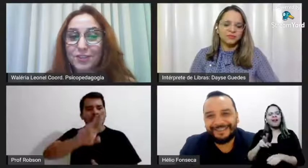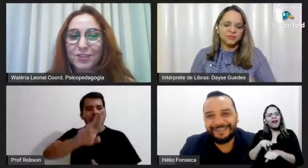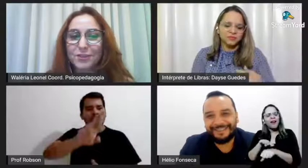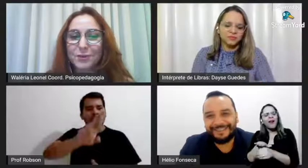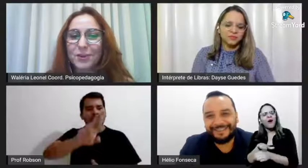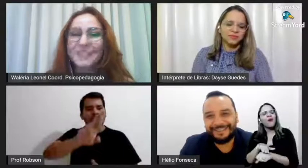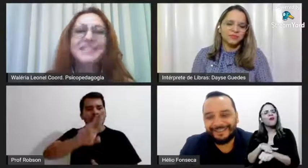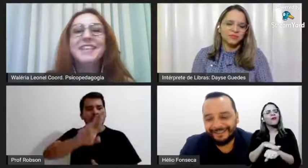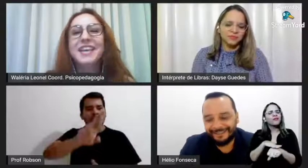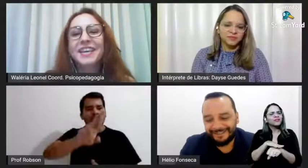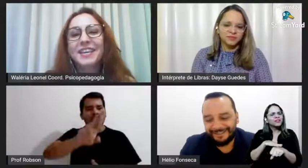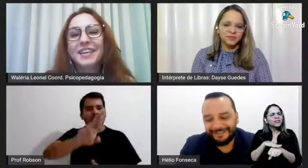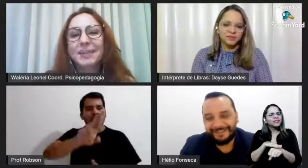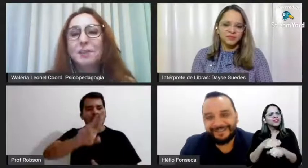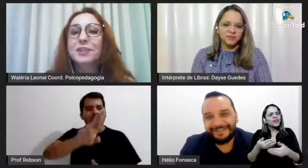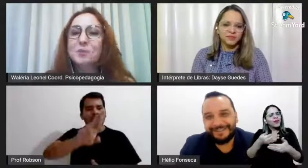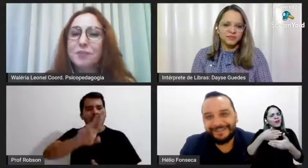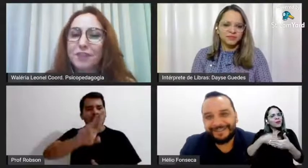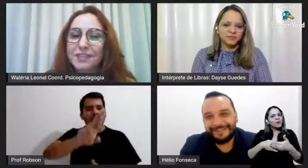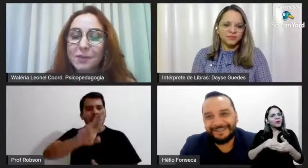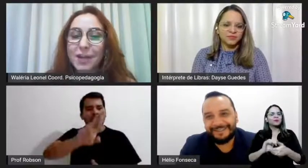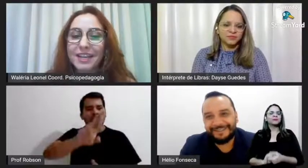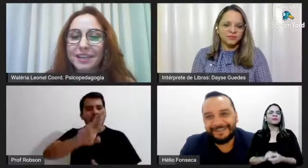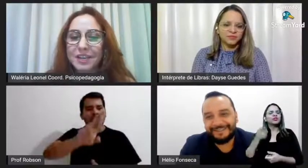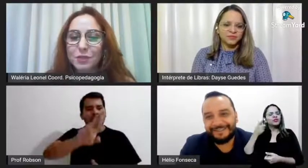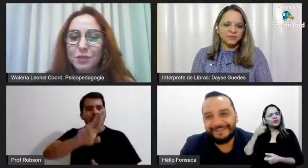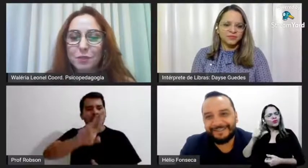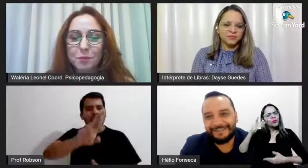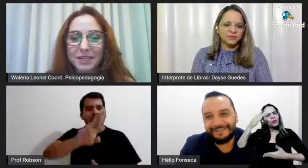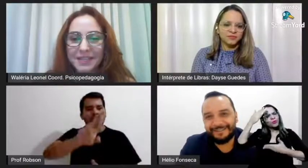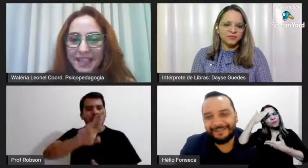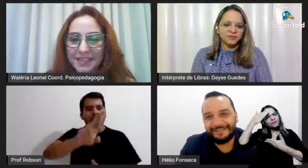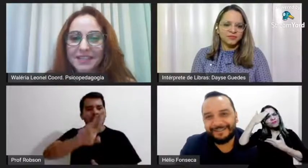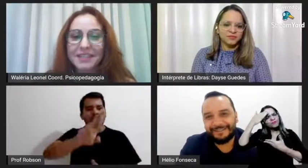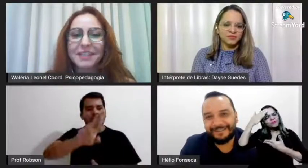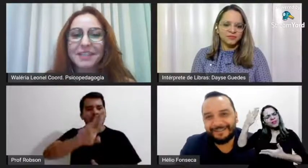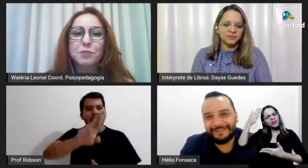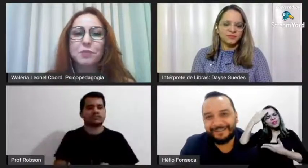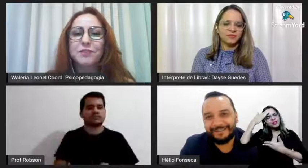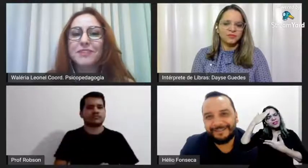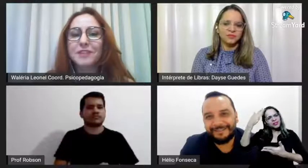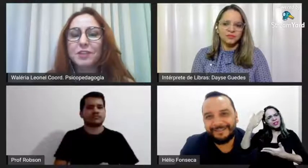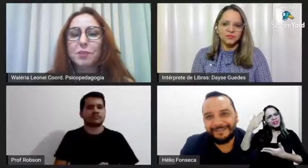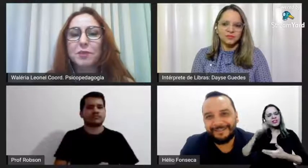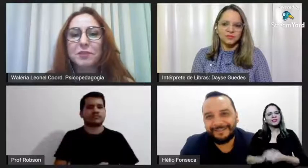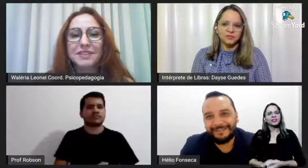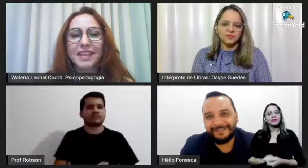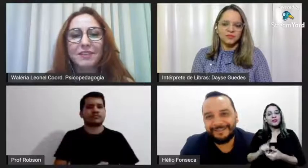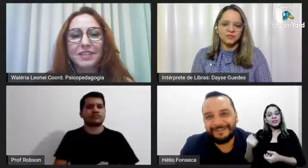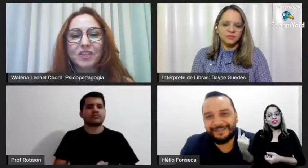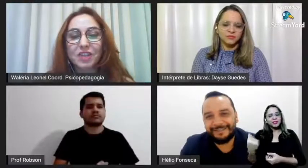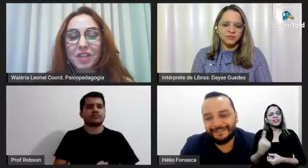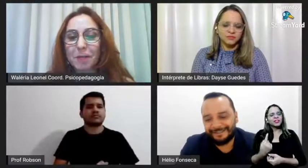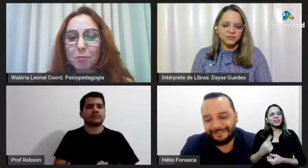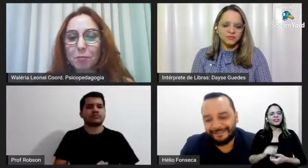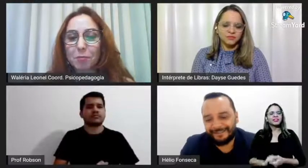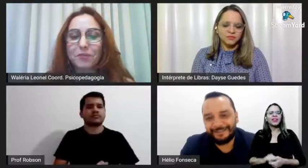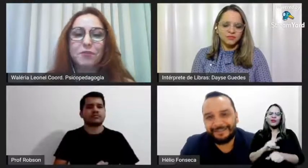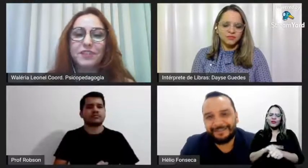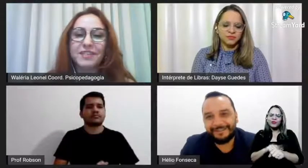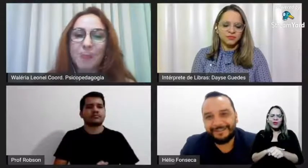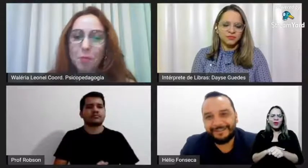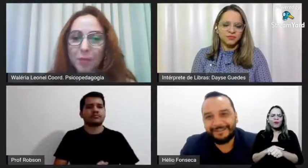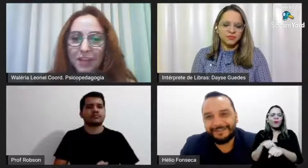nos bastidores e, mais uma vez, eu agradeço a sua presença, agradeço por você ter disponibilizado este tempo para